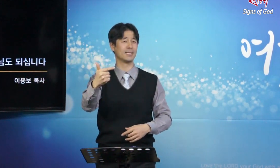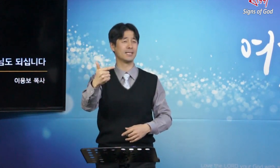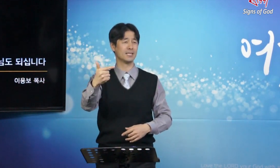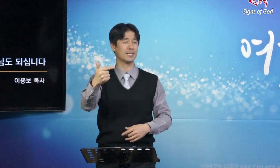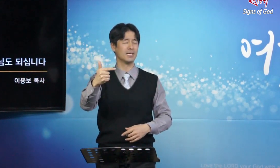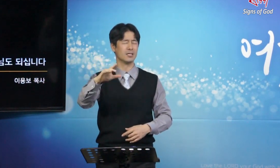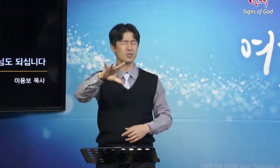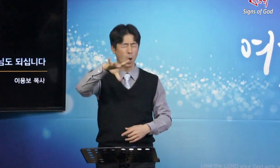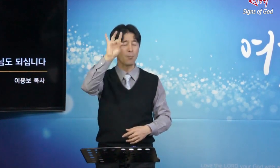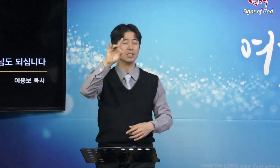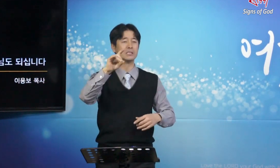스페인